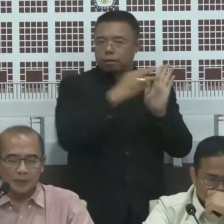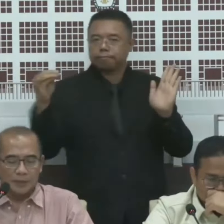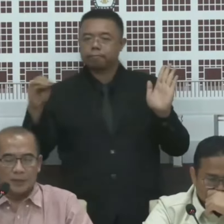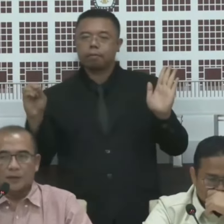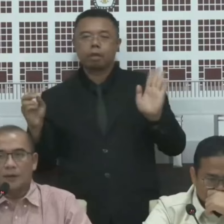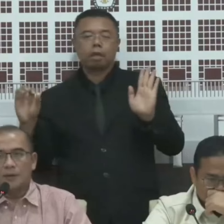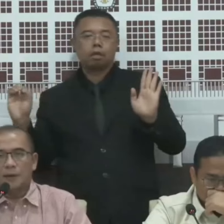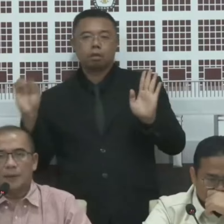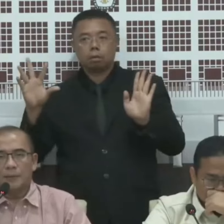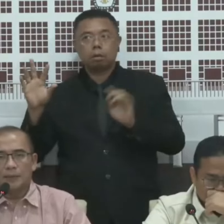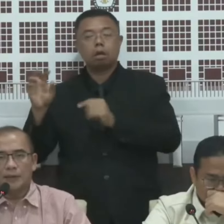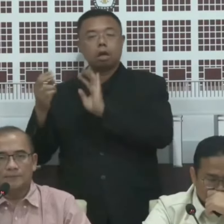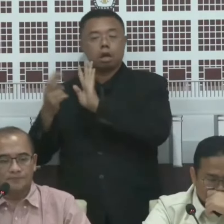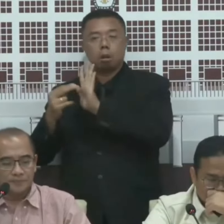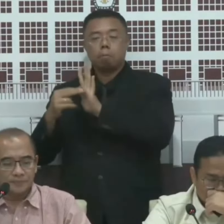hitungan